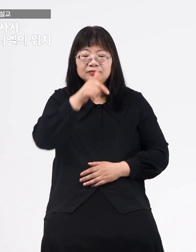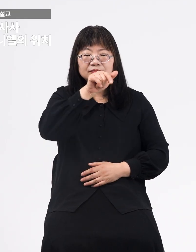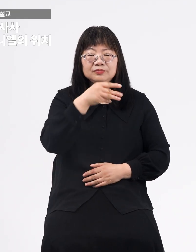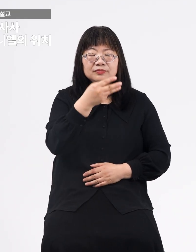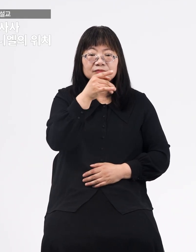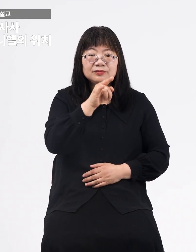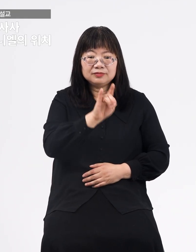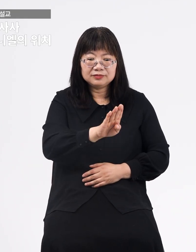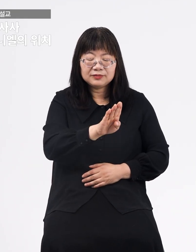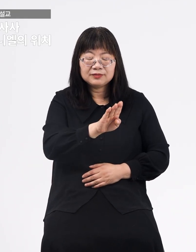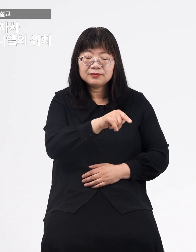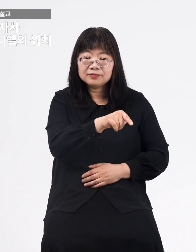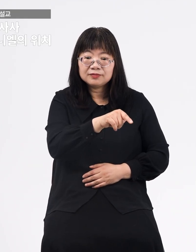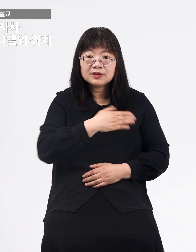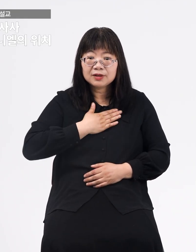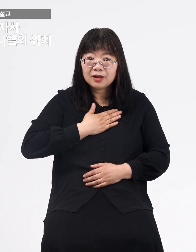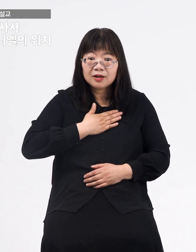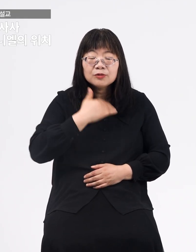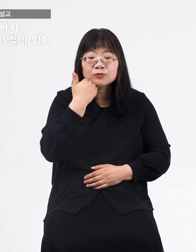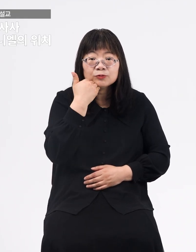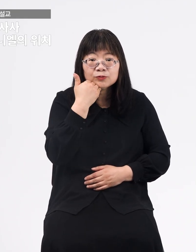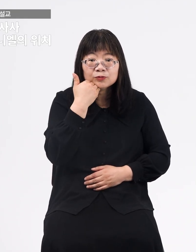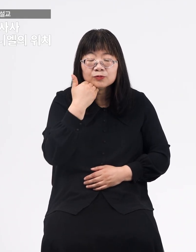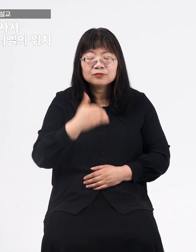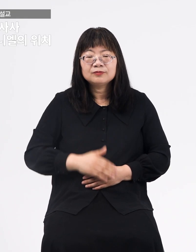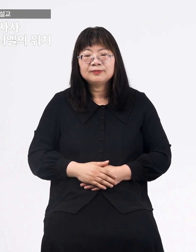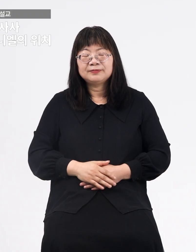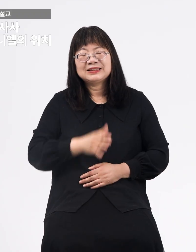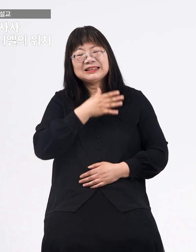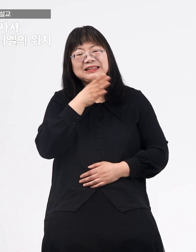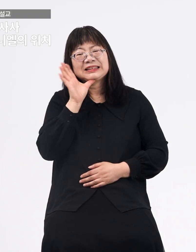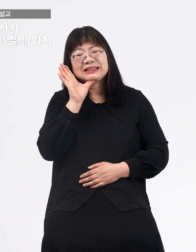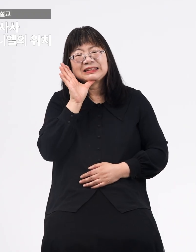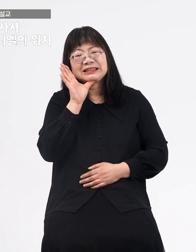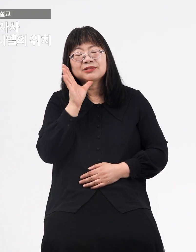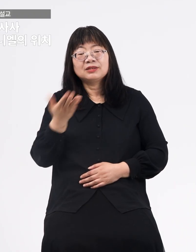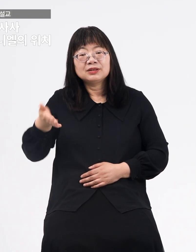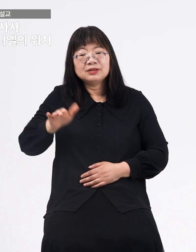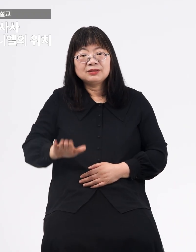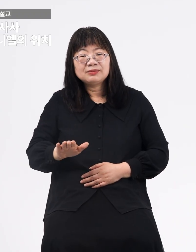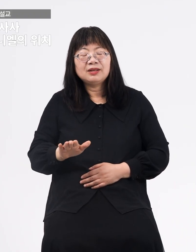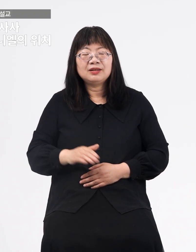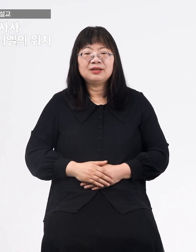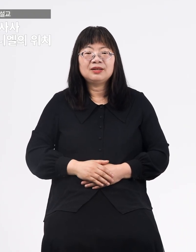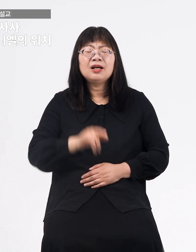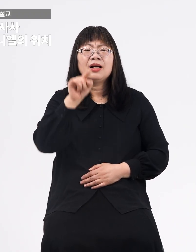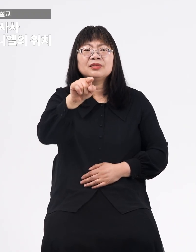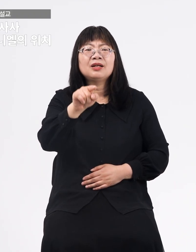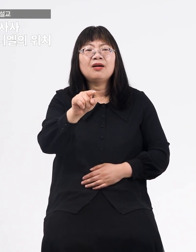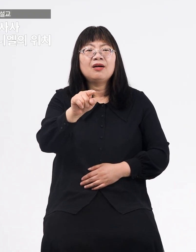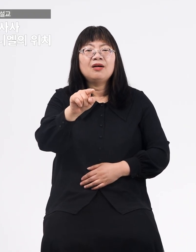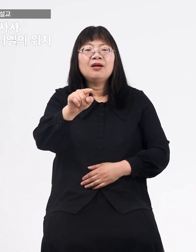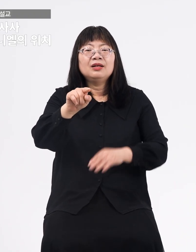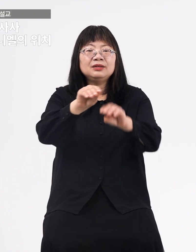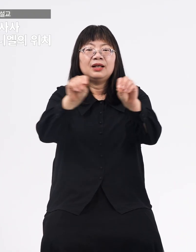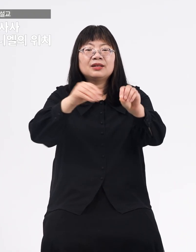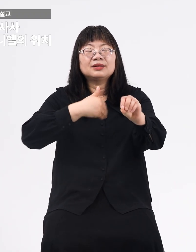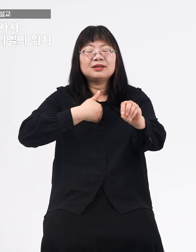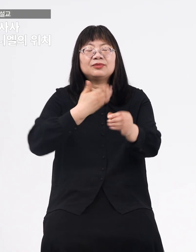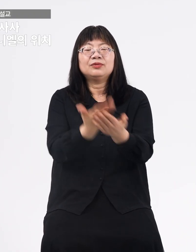갈렙은 우리에게 어떤 인물로 각인되어 있죠? 늙은 나이에도 저 산지를 내게